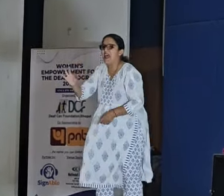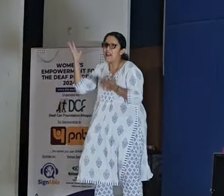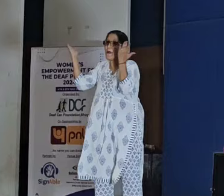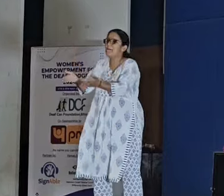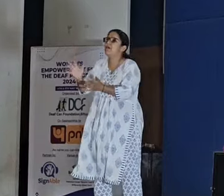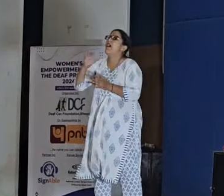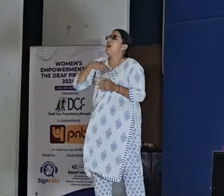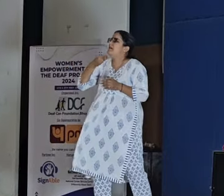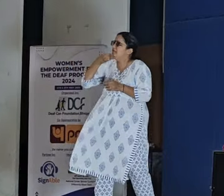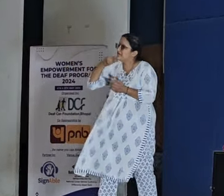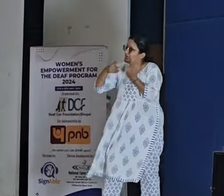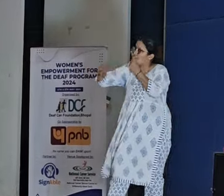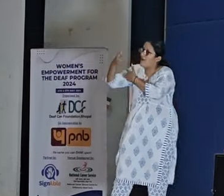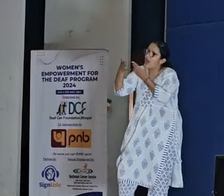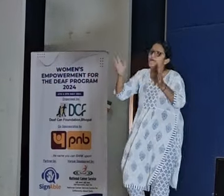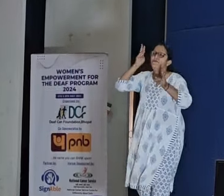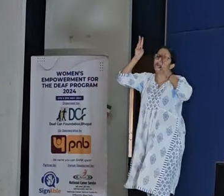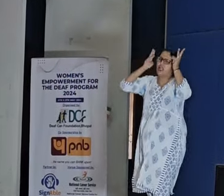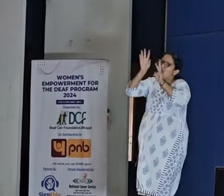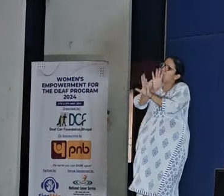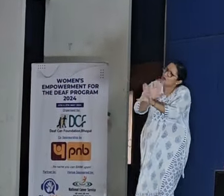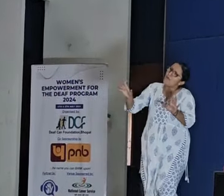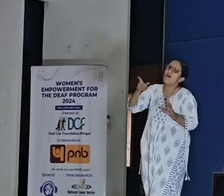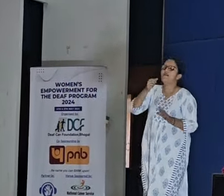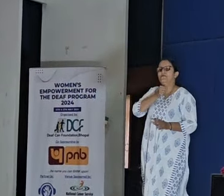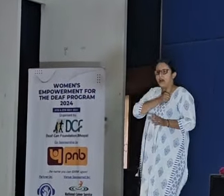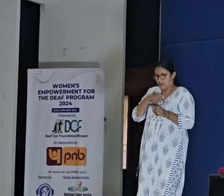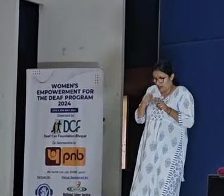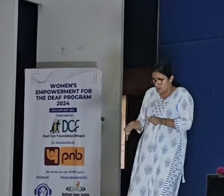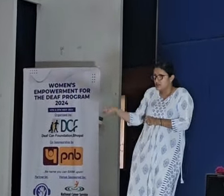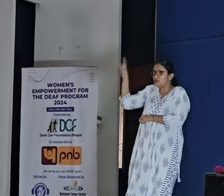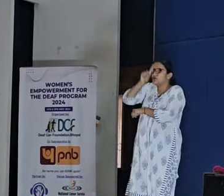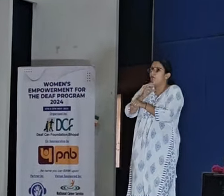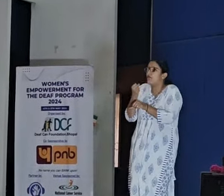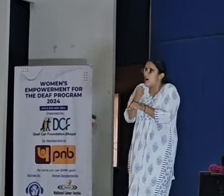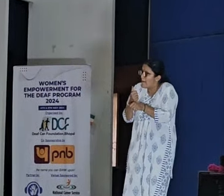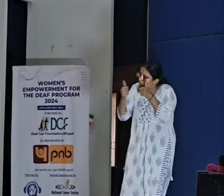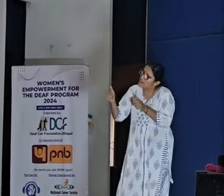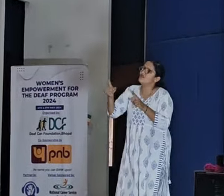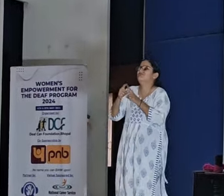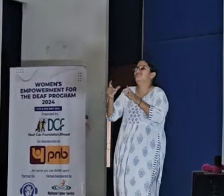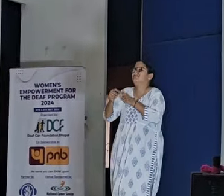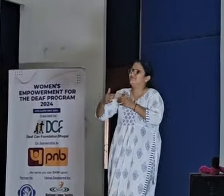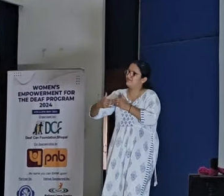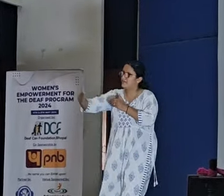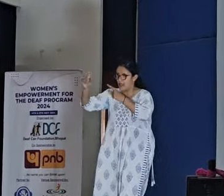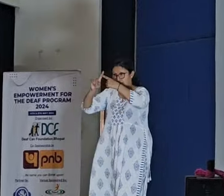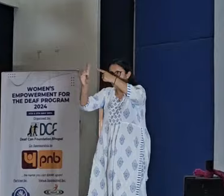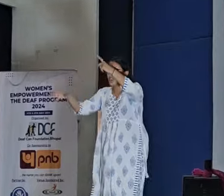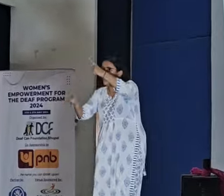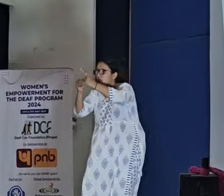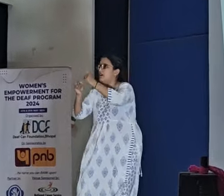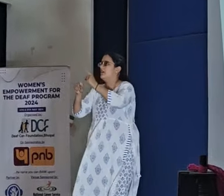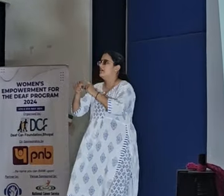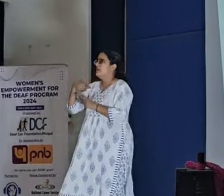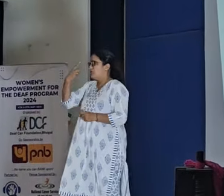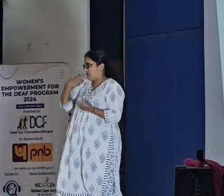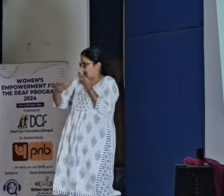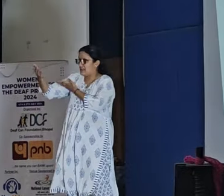अगर आप मतलब ये भी सोचते हैं कि अरे आपको अशर है, आप ये सोचते ओवरथिंक करते करते करने के बाद ये भी होता है कि आपको सोच सोच के ही इफेक्ट